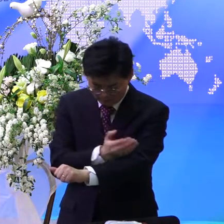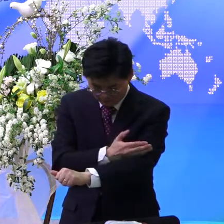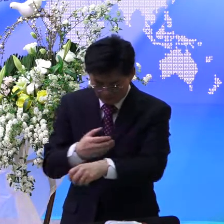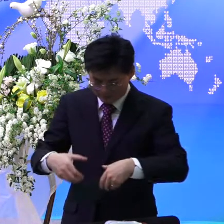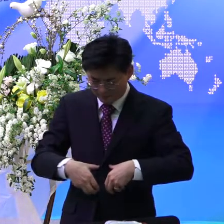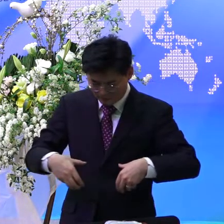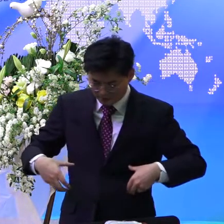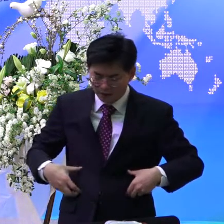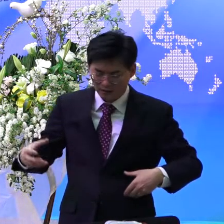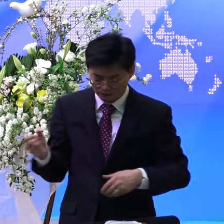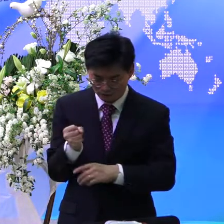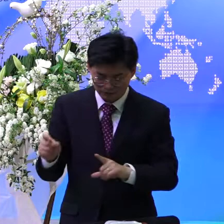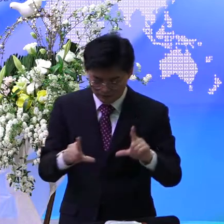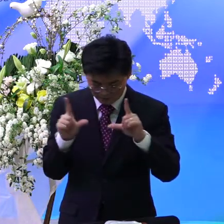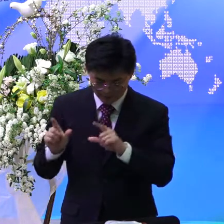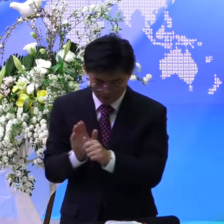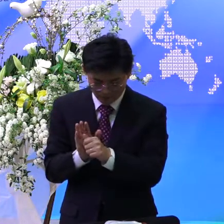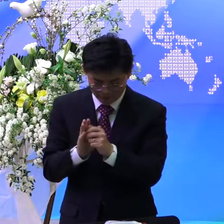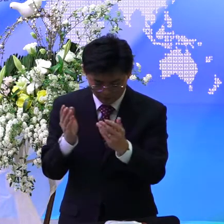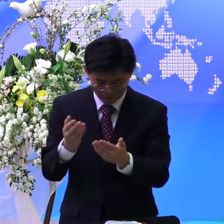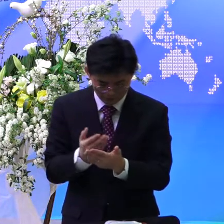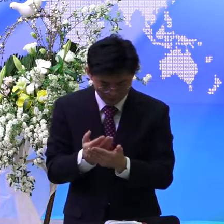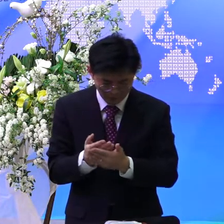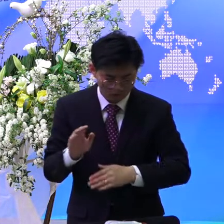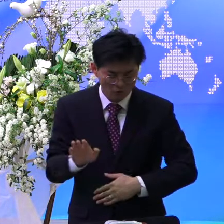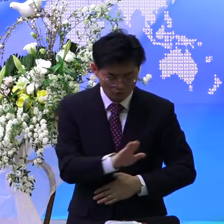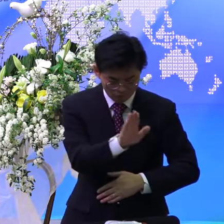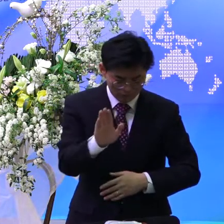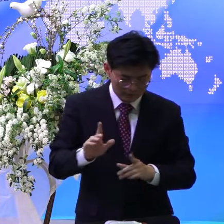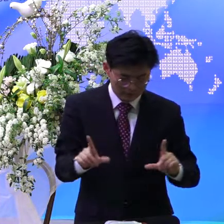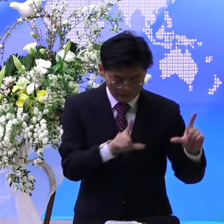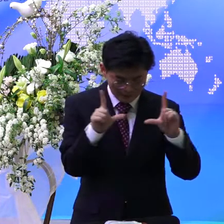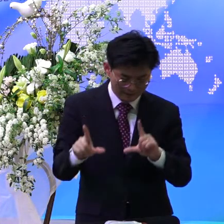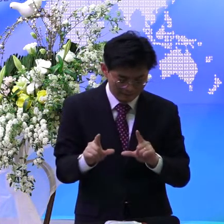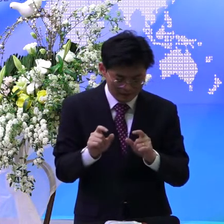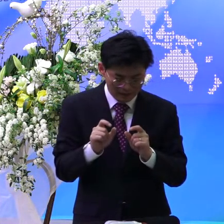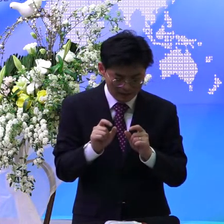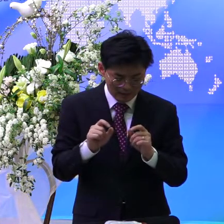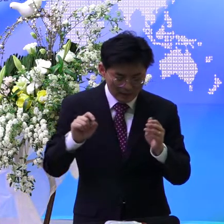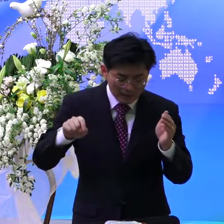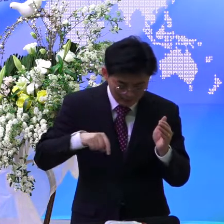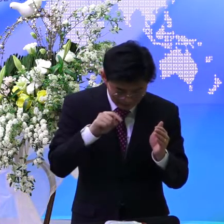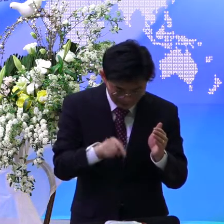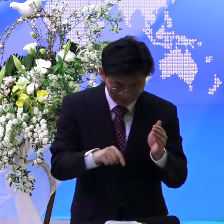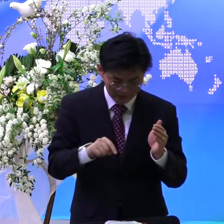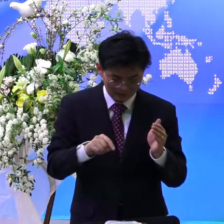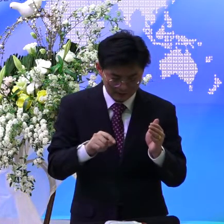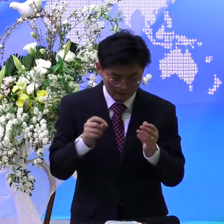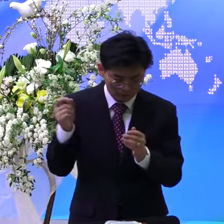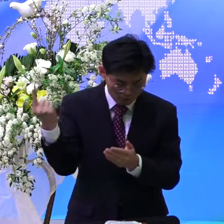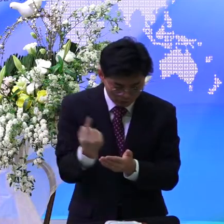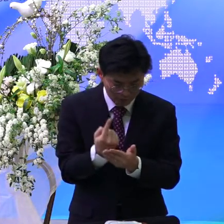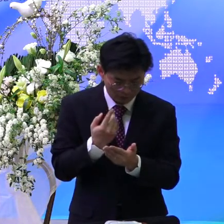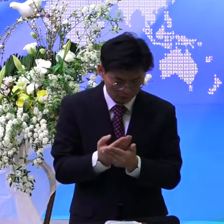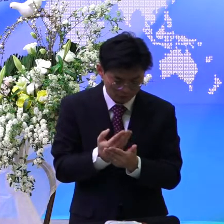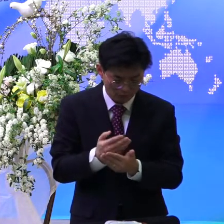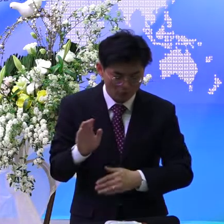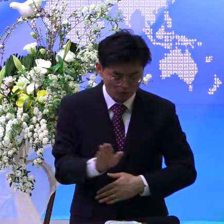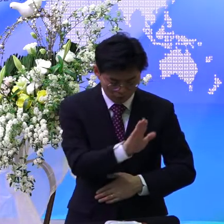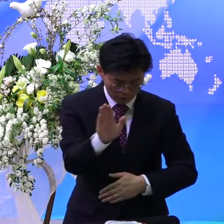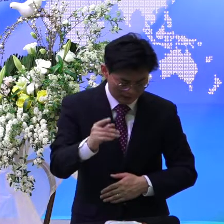주님, 우리의 삶 가운데 임재하여 주셔서 우리의 생각과 우리의 행동과 우리의 삶을 변화시켜 주셔서